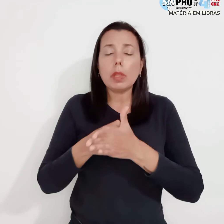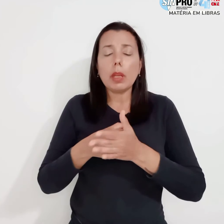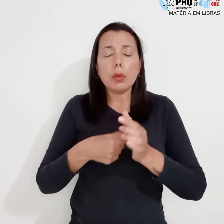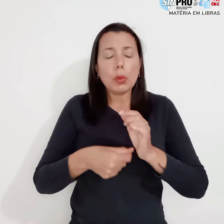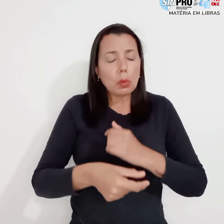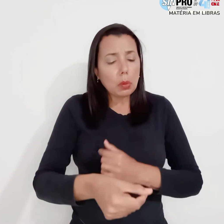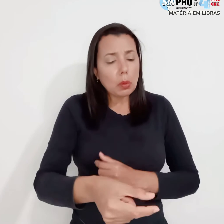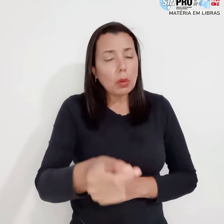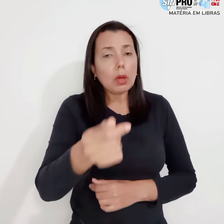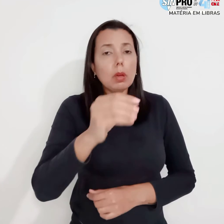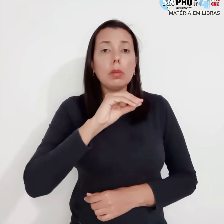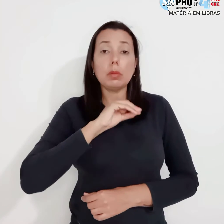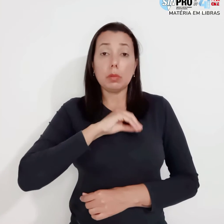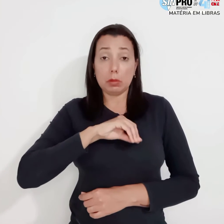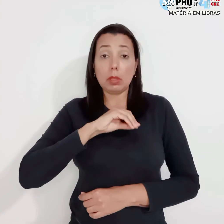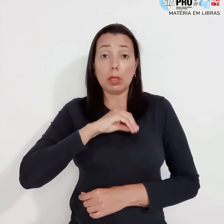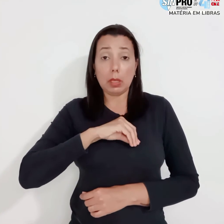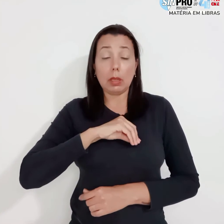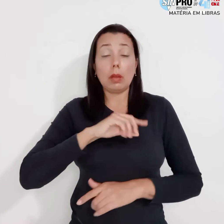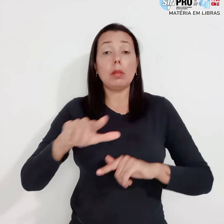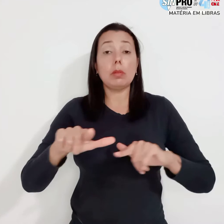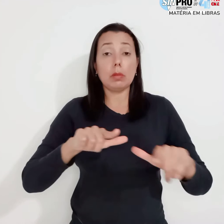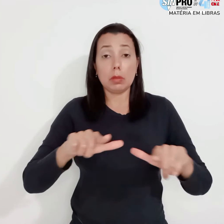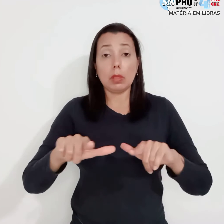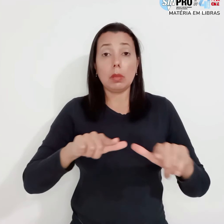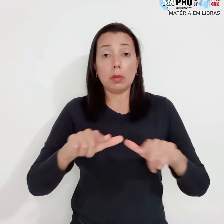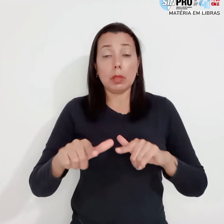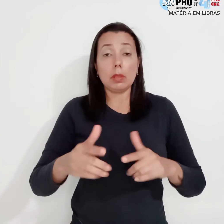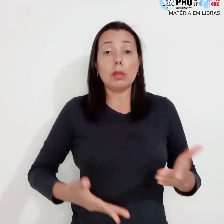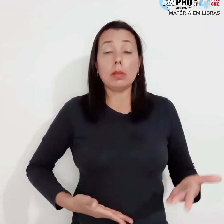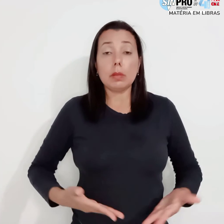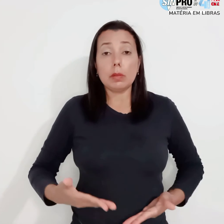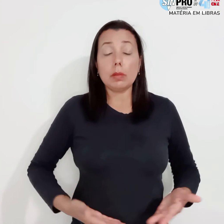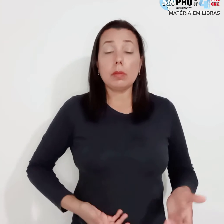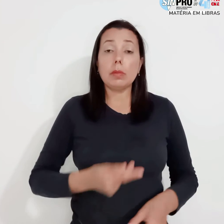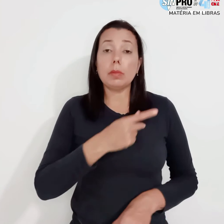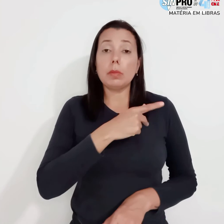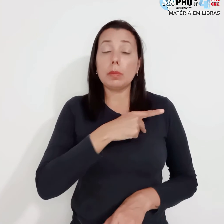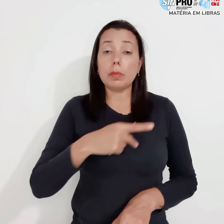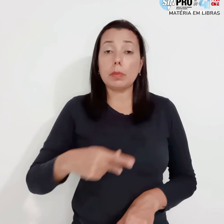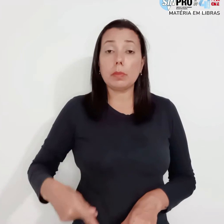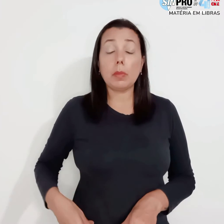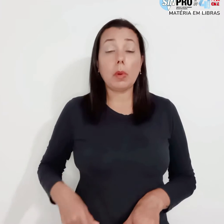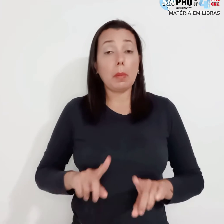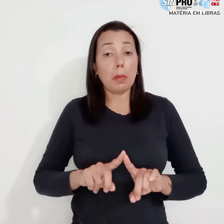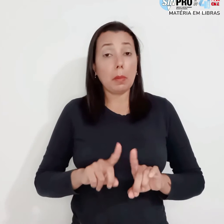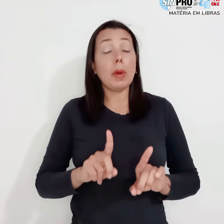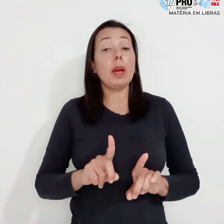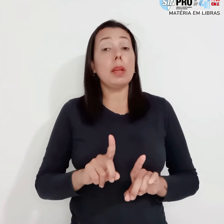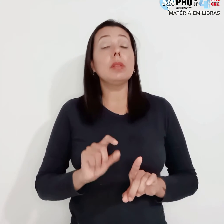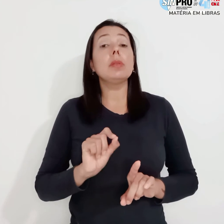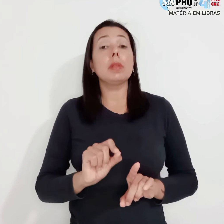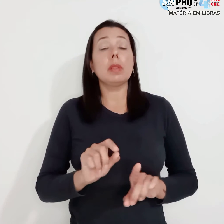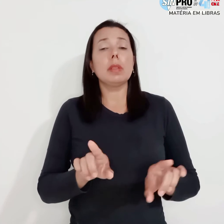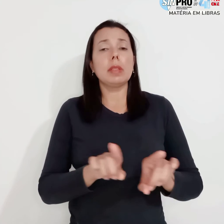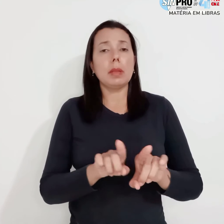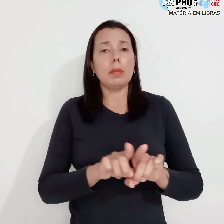congelamento eterno dos salários dos trabalhadores dos serviços públicos. Mais que isso,